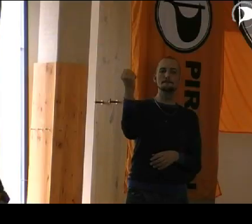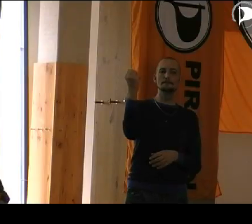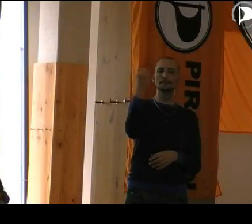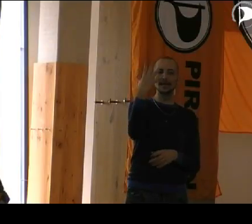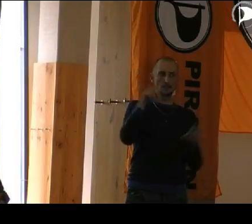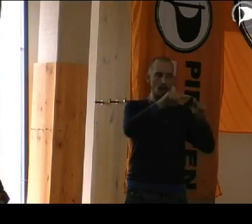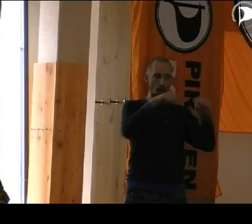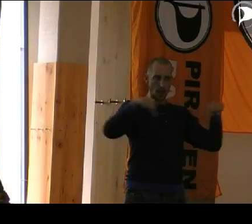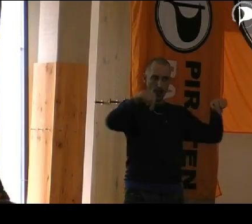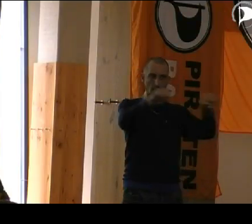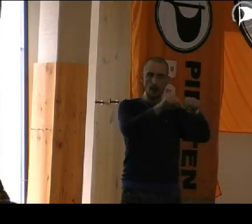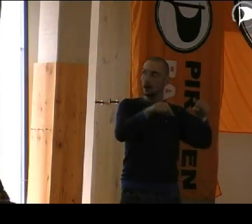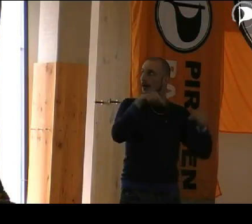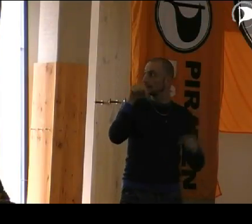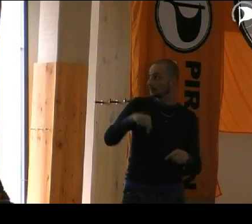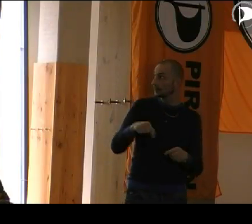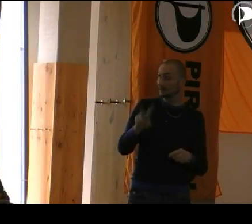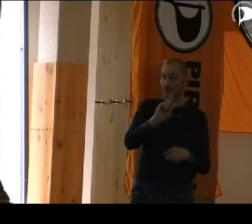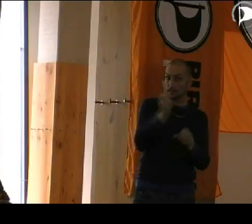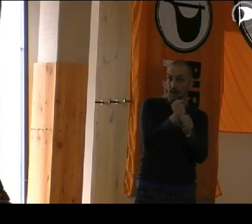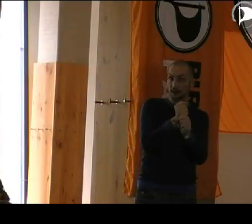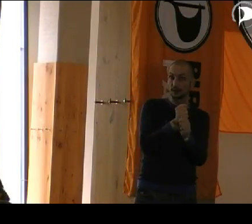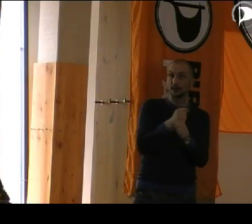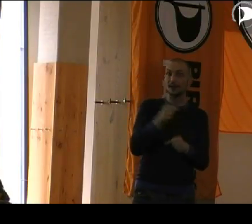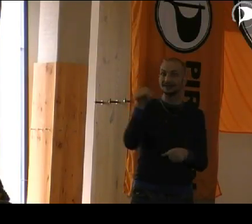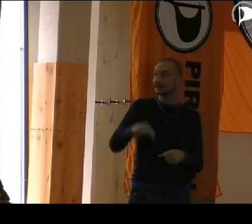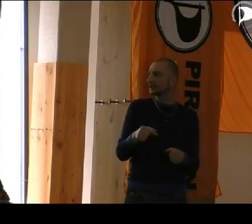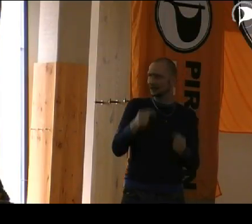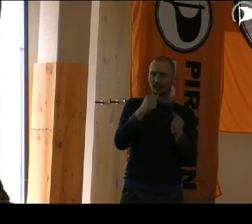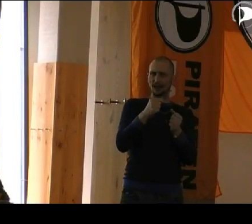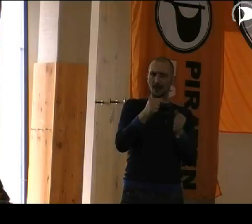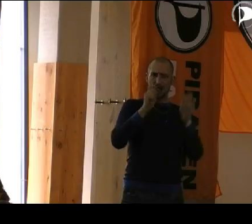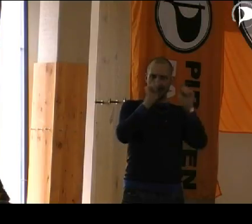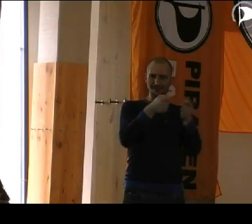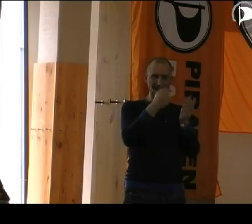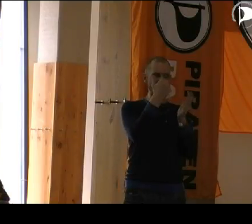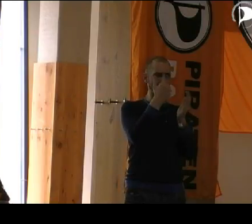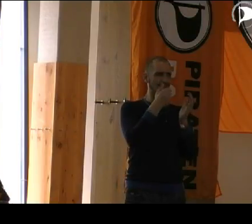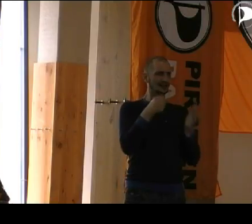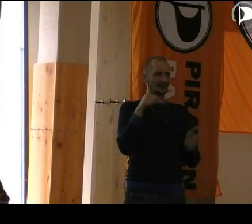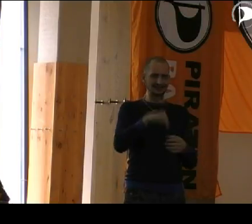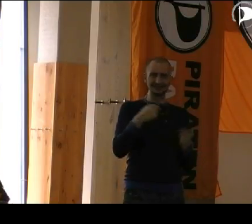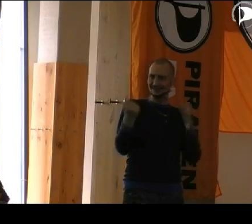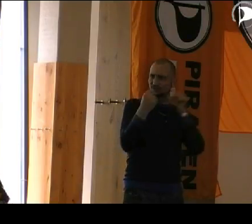bist du sicher das ist ja natürlich bin ich sicher dass ich gerne gesehen wird das nicht hin